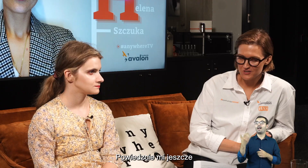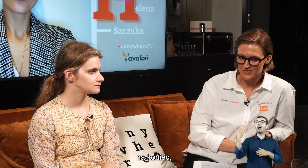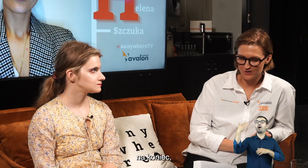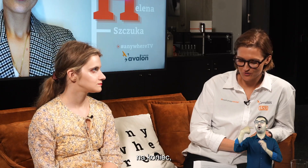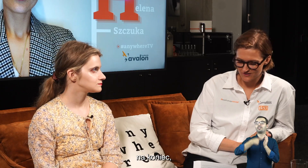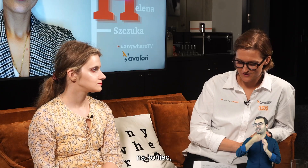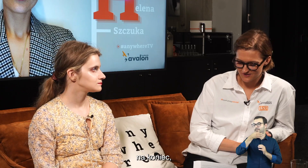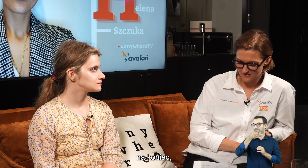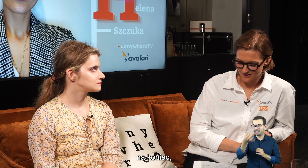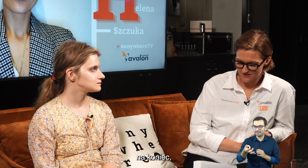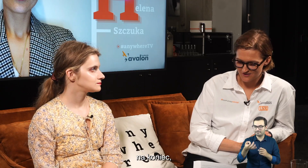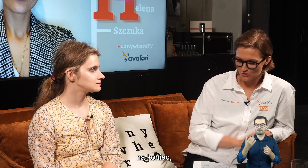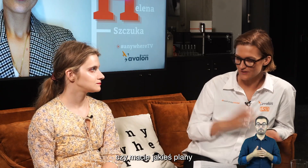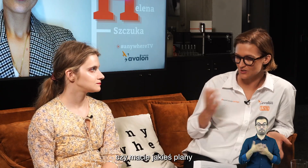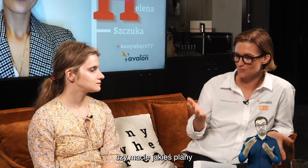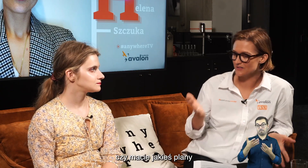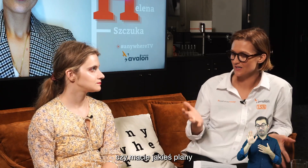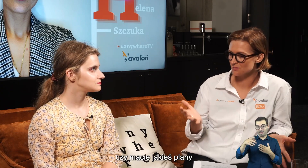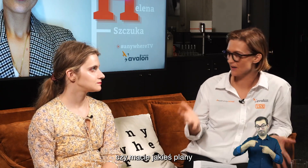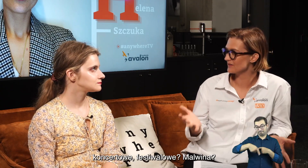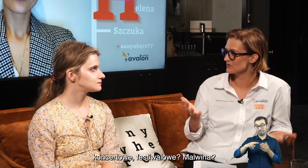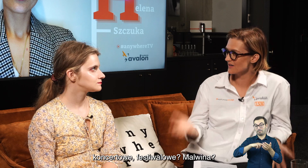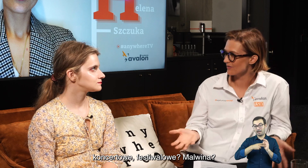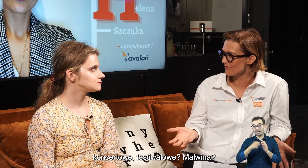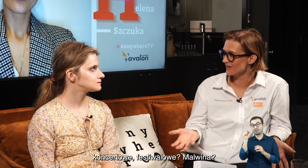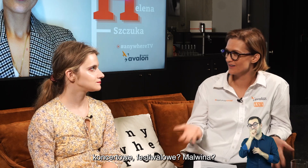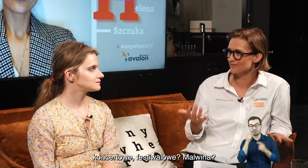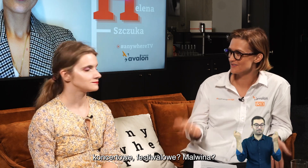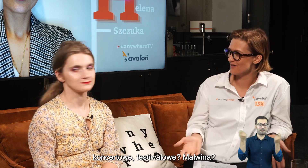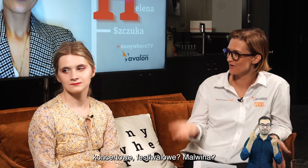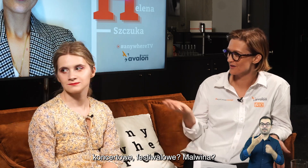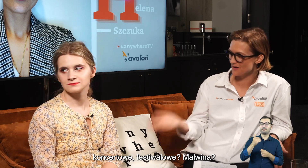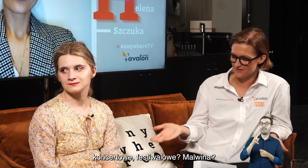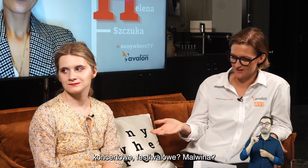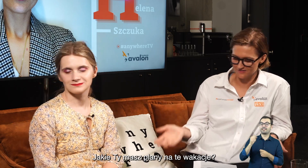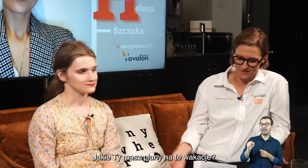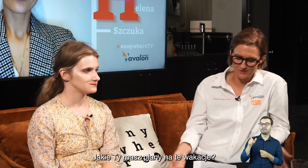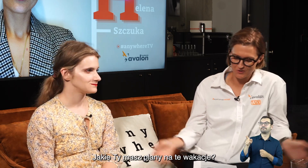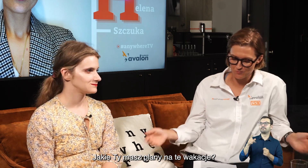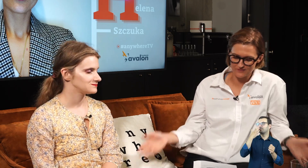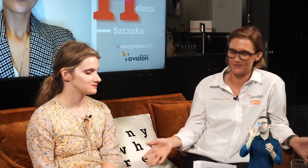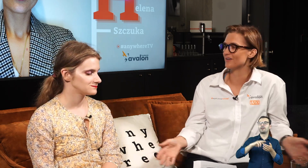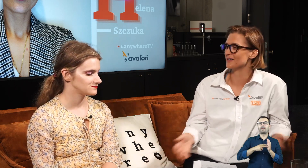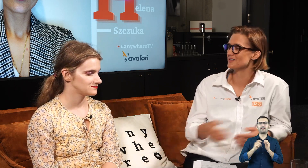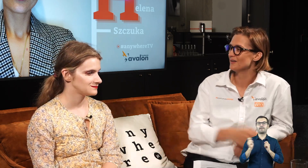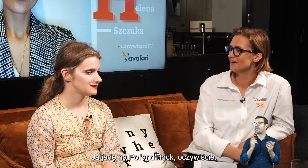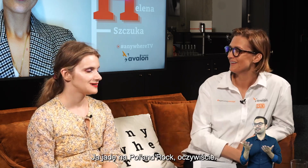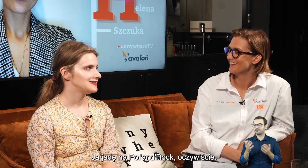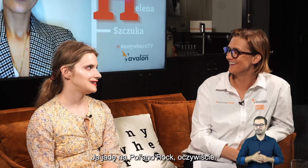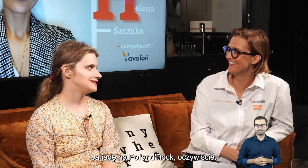powiedzcie mi jeszcze na koniec, czy macie jakieś plany koncertowe, festiwalowe? Malwina, jakie ty masz plany na te